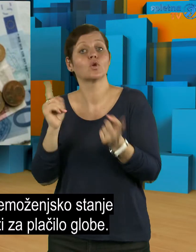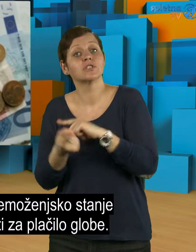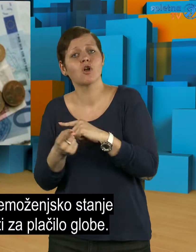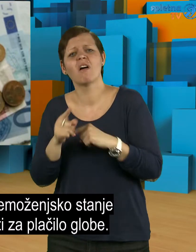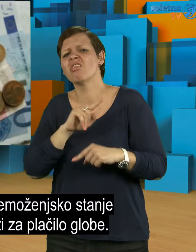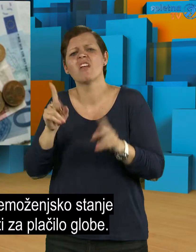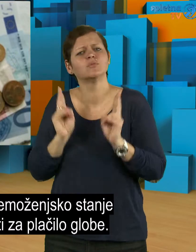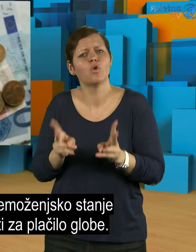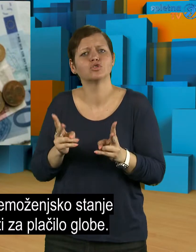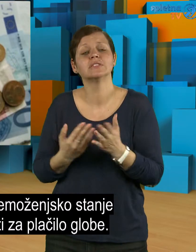globe.